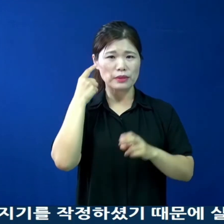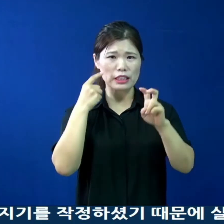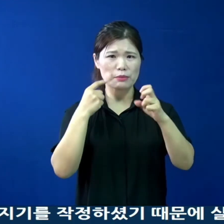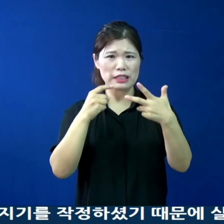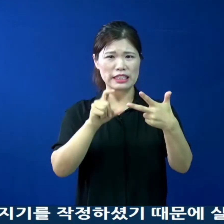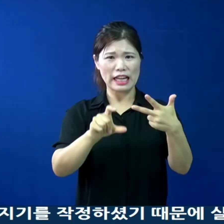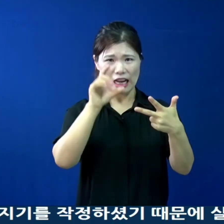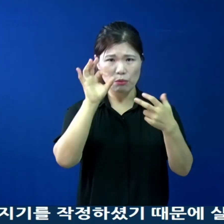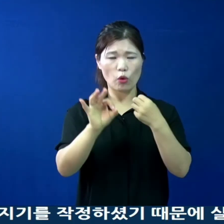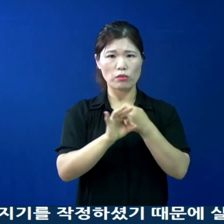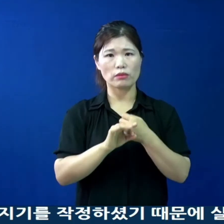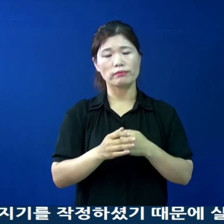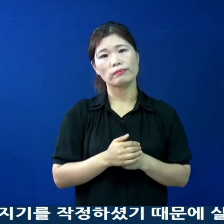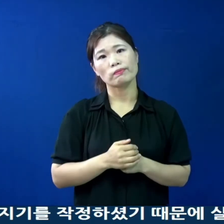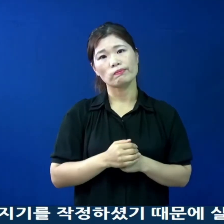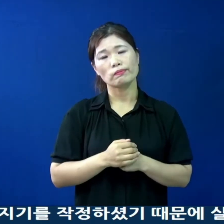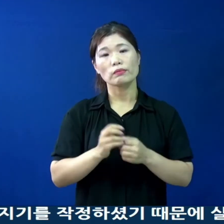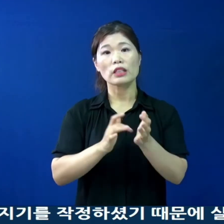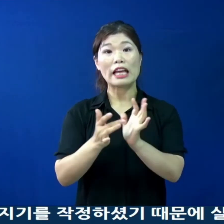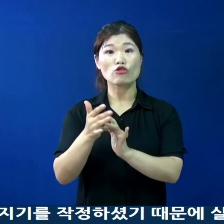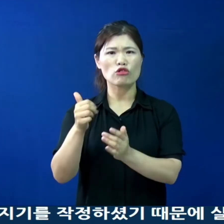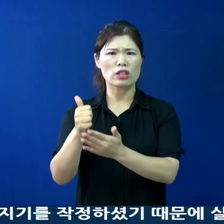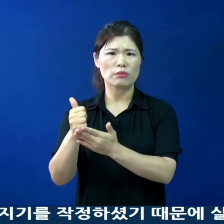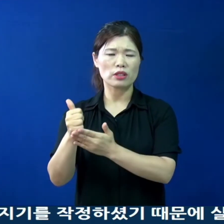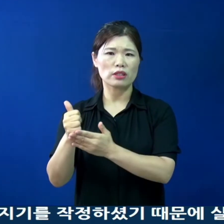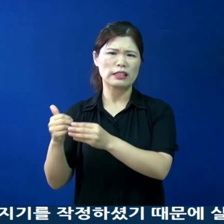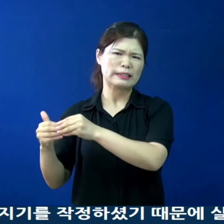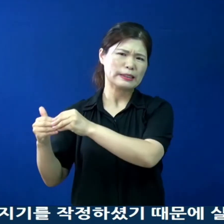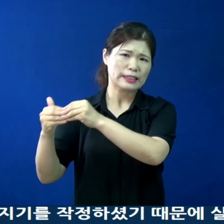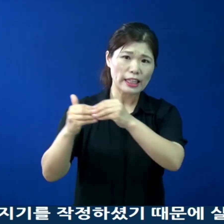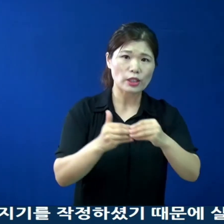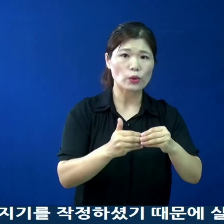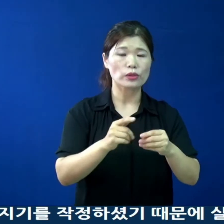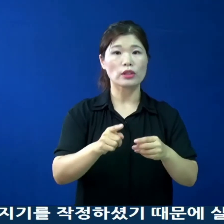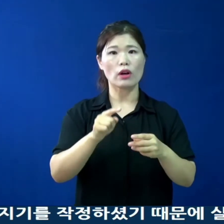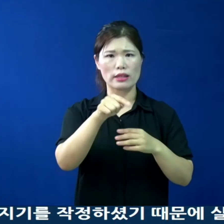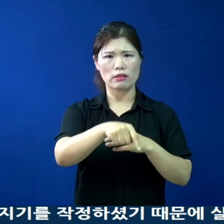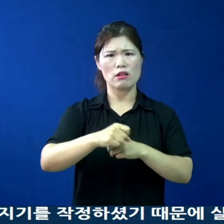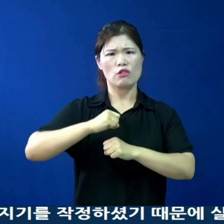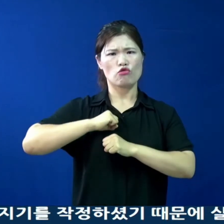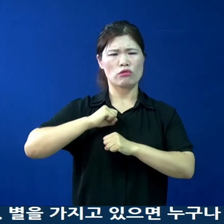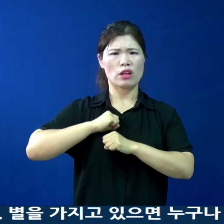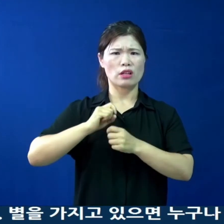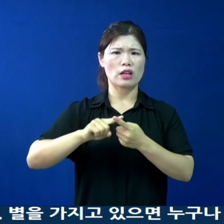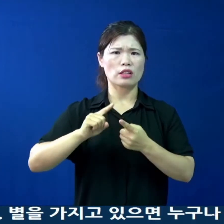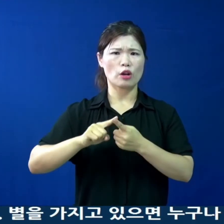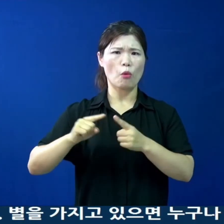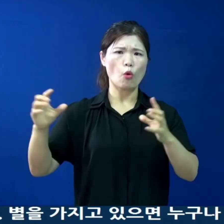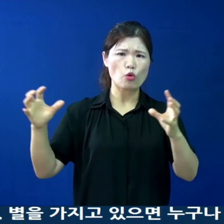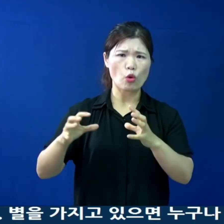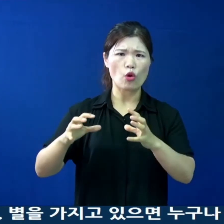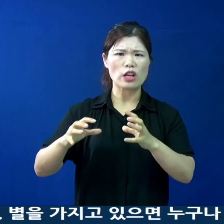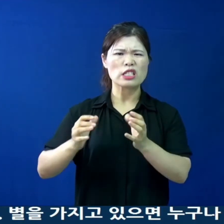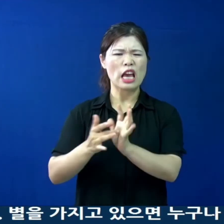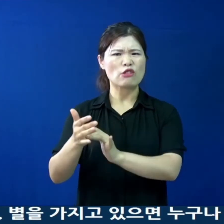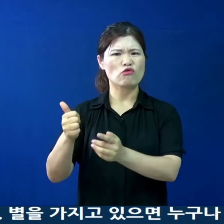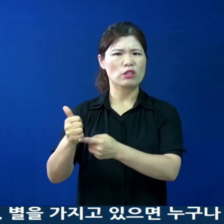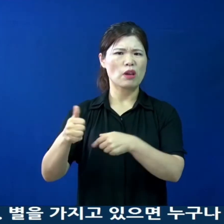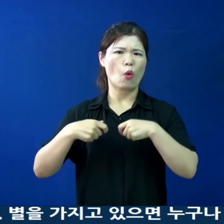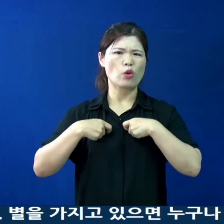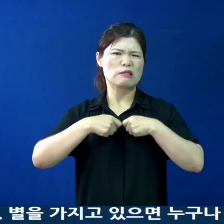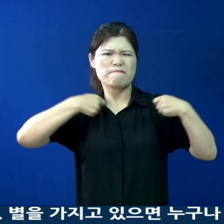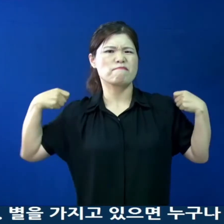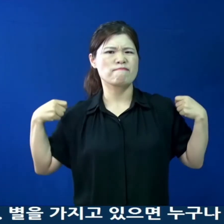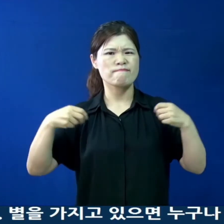이에 총독의 군병들이 예수를 데리고 관정 안으로 들어가서 온 군대를 그에게 모으고 그의 옷을 벗기고 홍포를